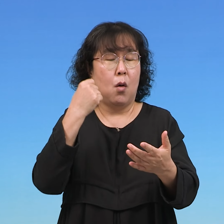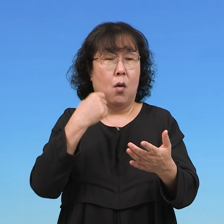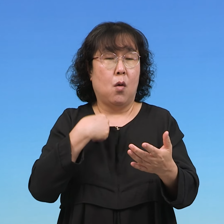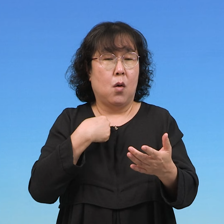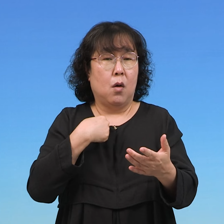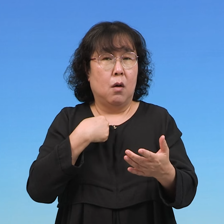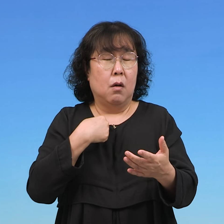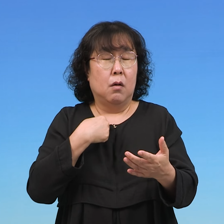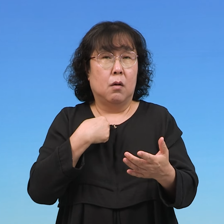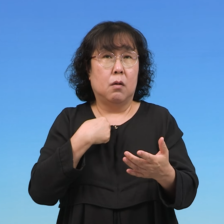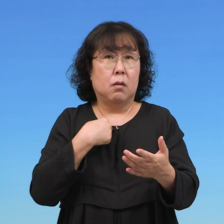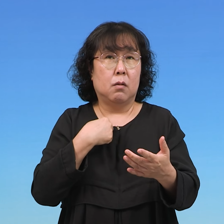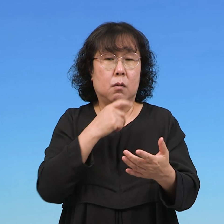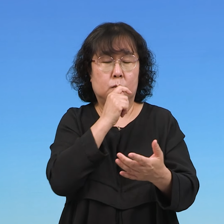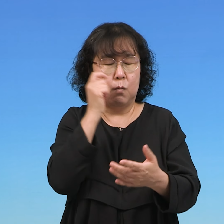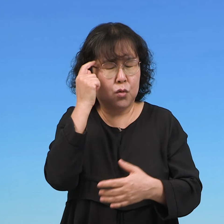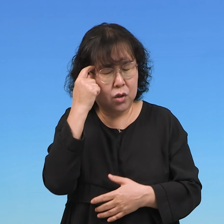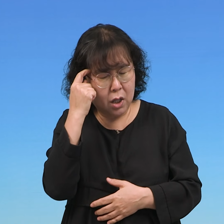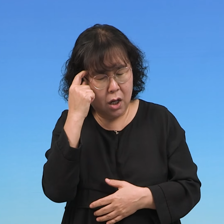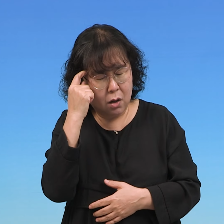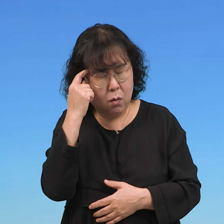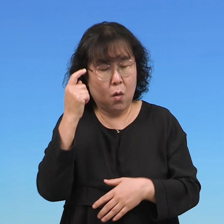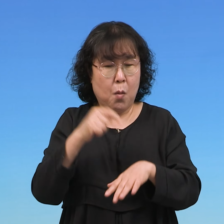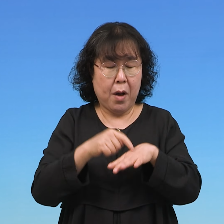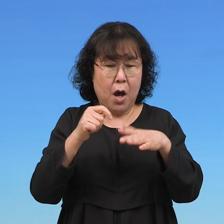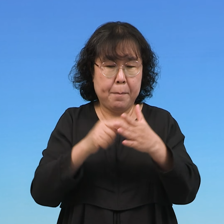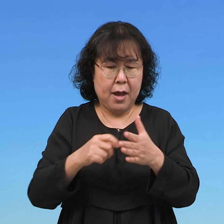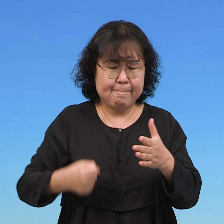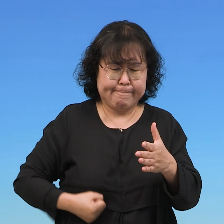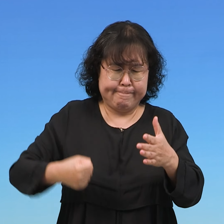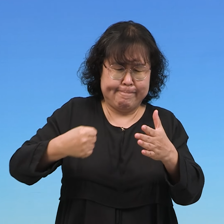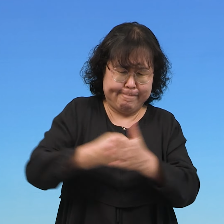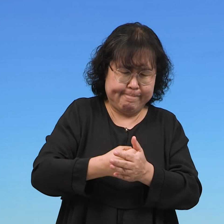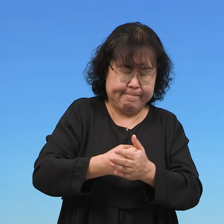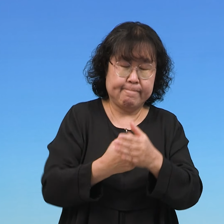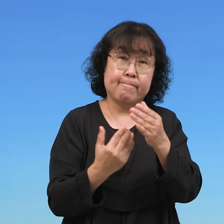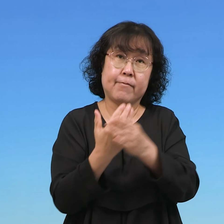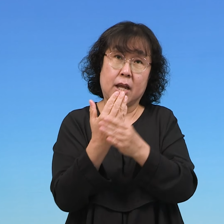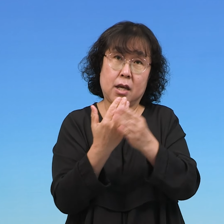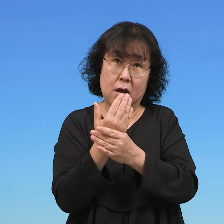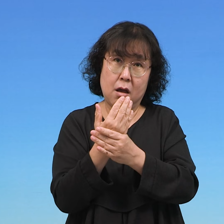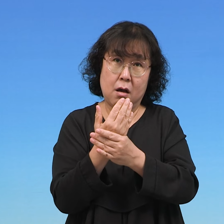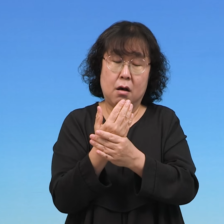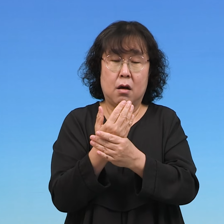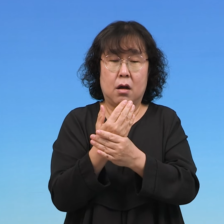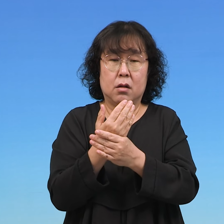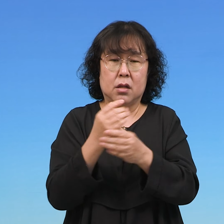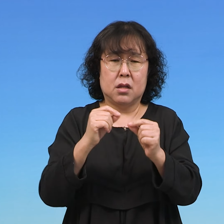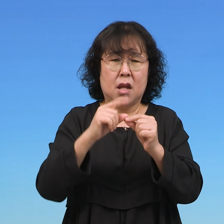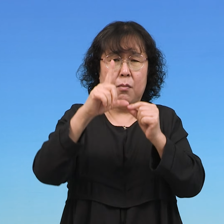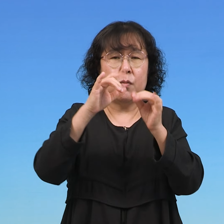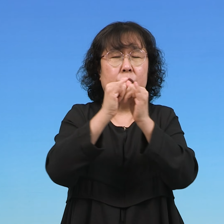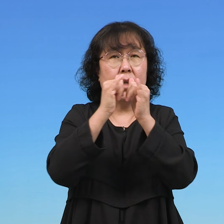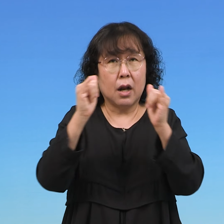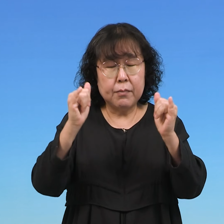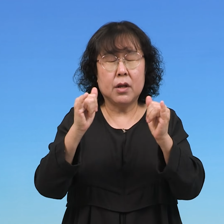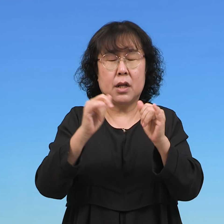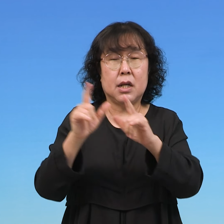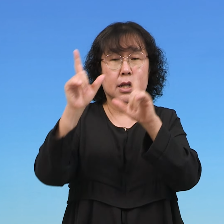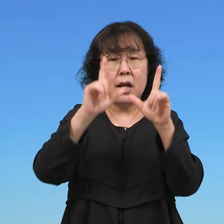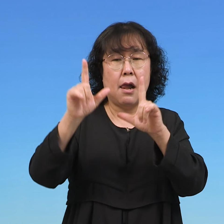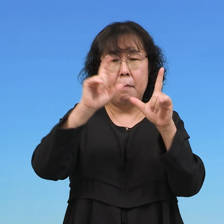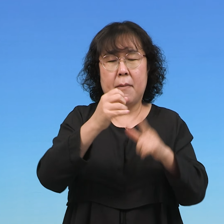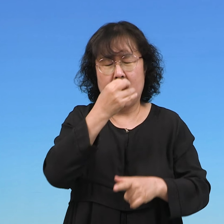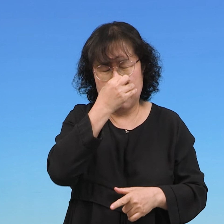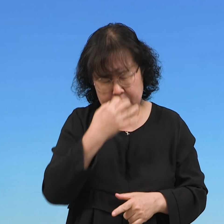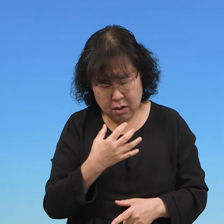마음에 비장한 도전이 생기는 겁니다. 모두가 이렇게 힘들고 어렵고 또 삶이 지쳐있는 현대인들인데